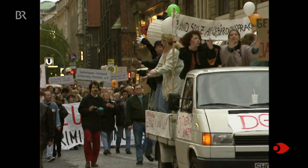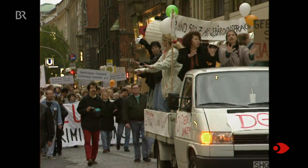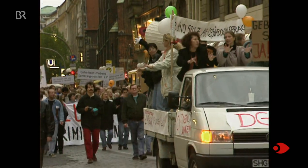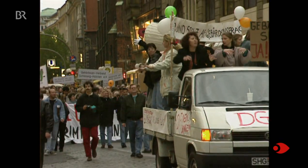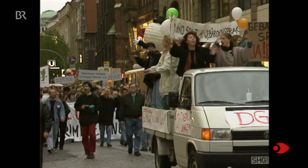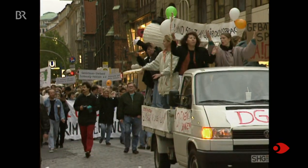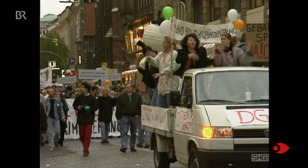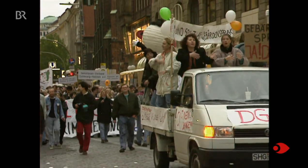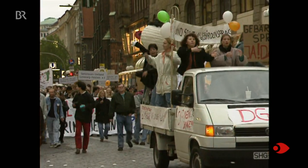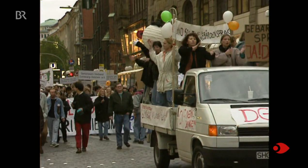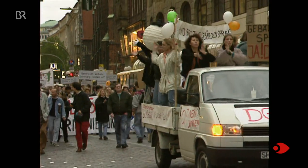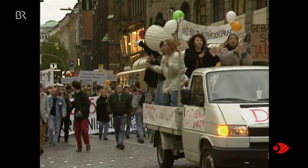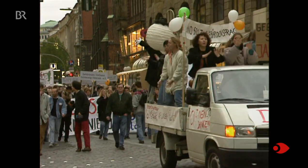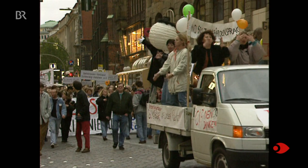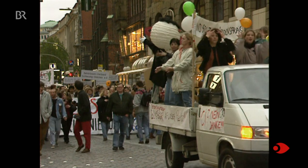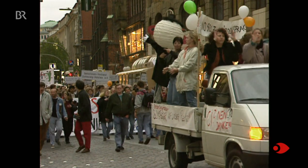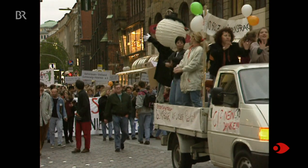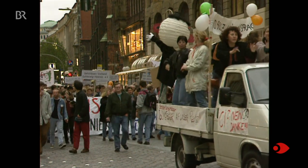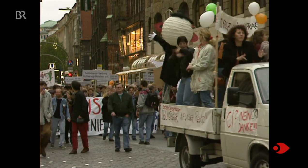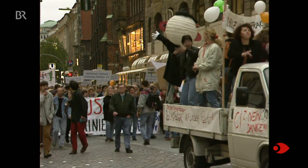anerkennen und die entsprechenden Verwaltungsgeräste einfügen.